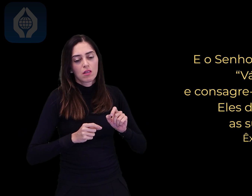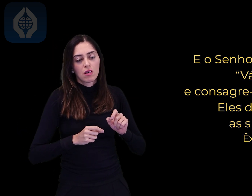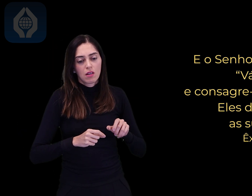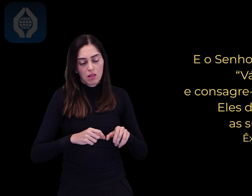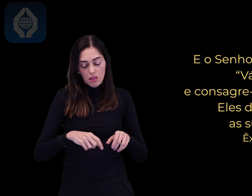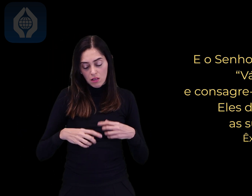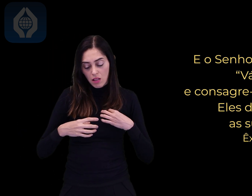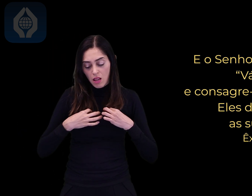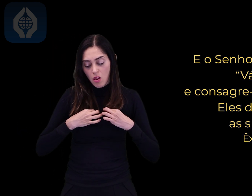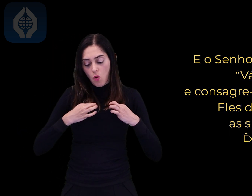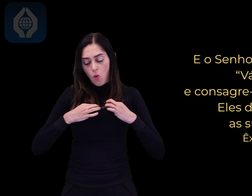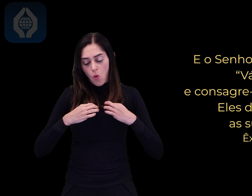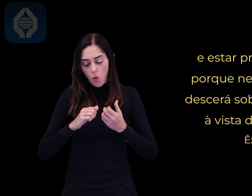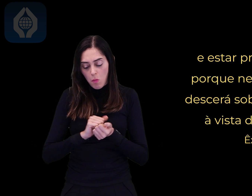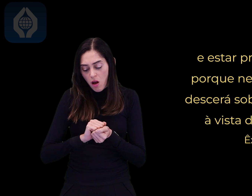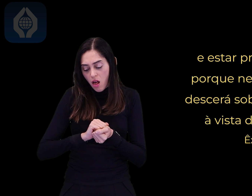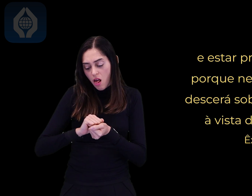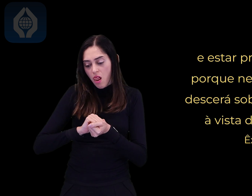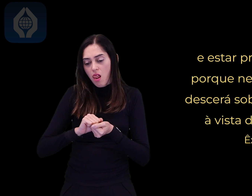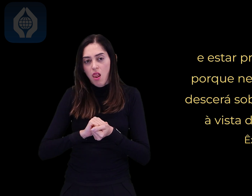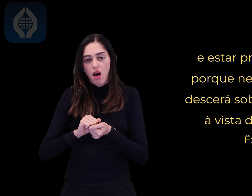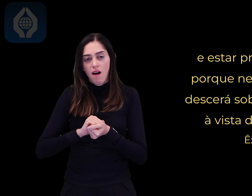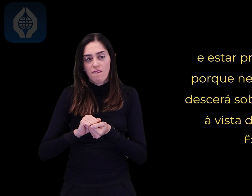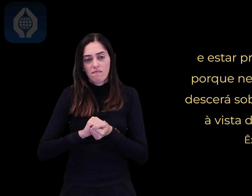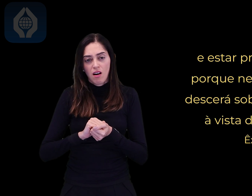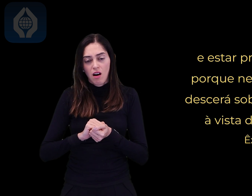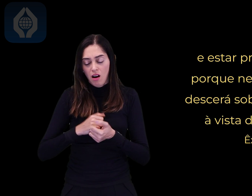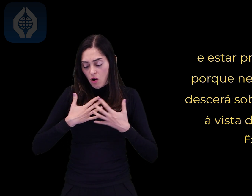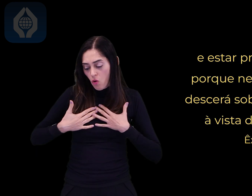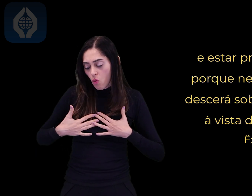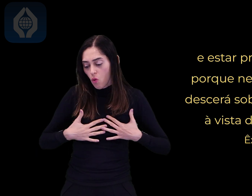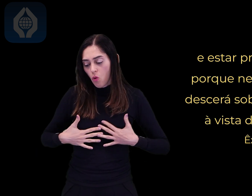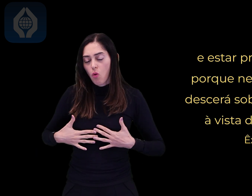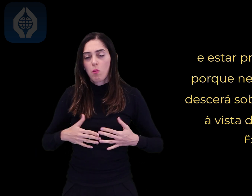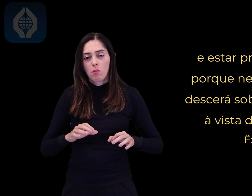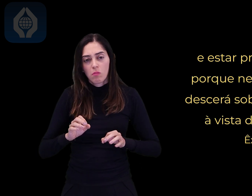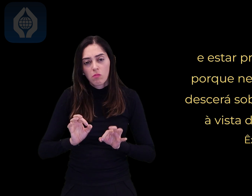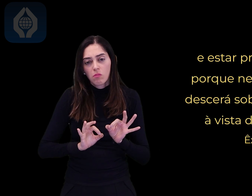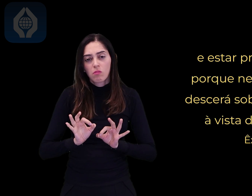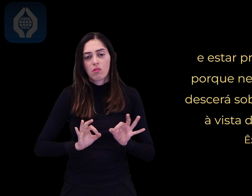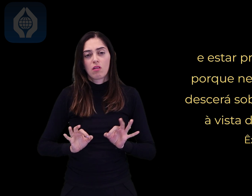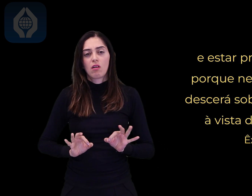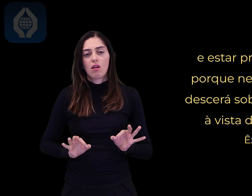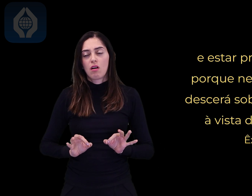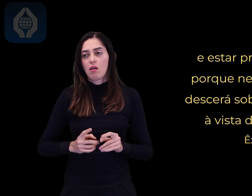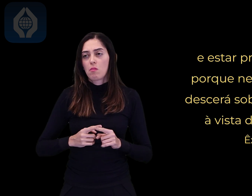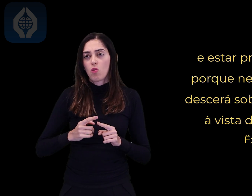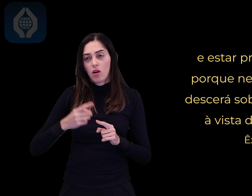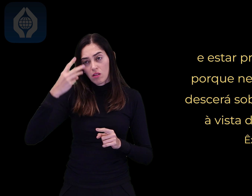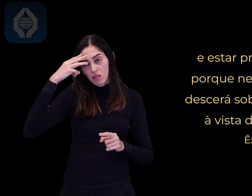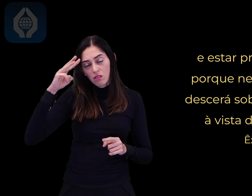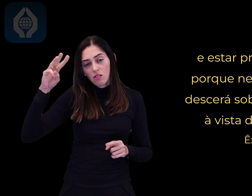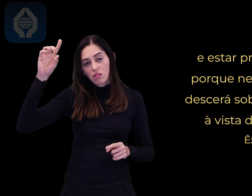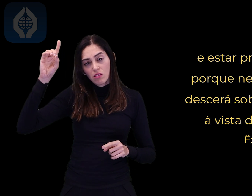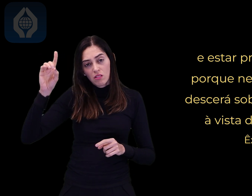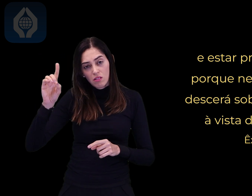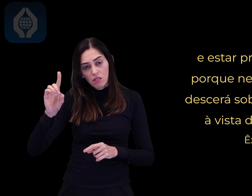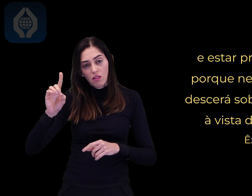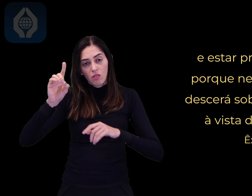amanhã. Eles deverão lavar as suas vestes, estar prontos no terceiro dia, porque nesse dia o Senhor